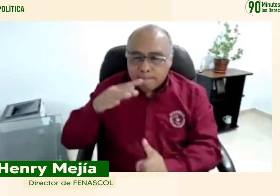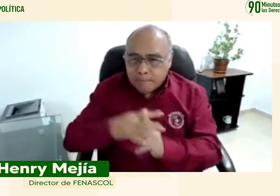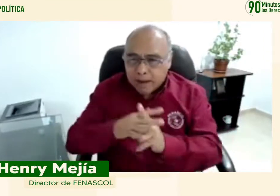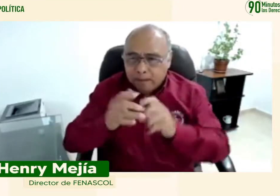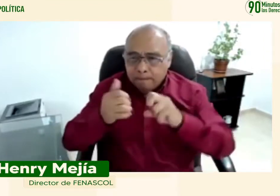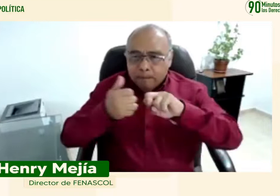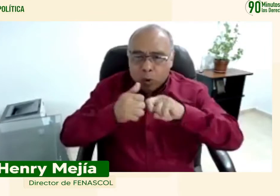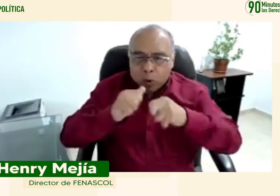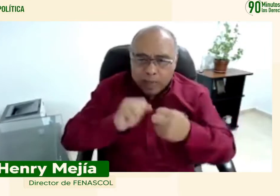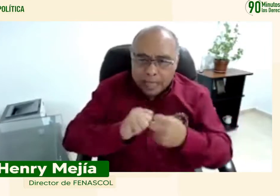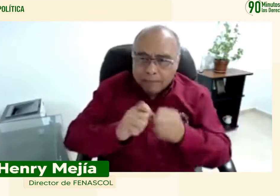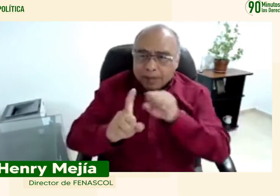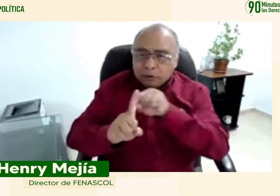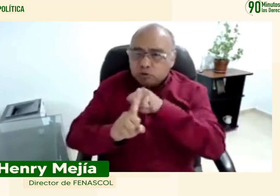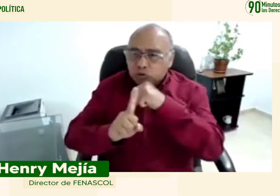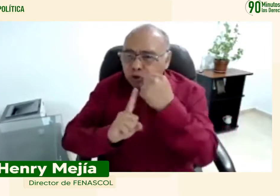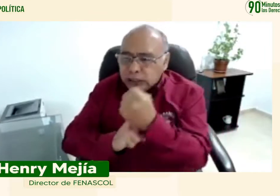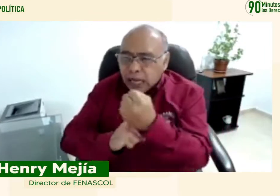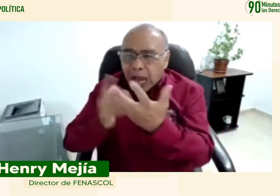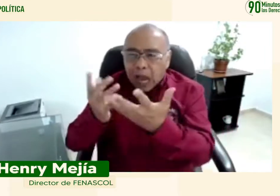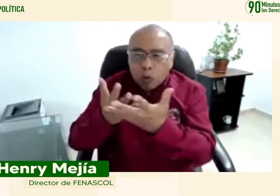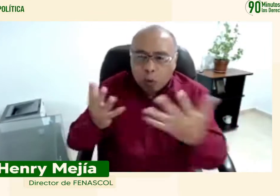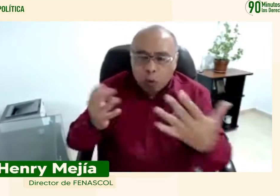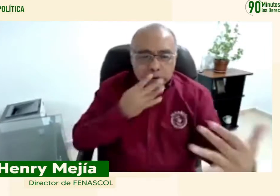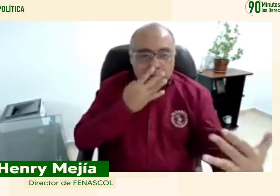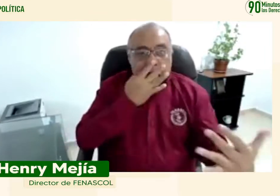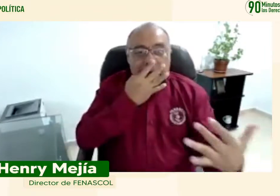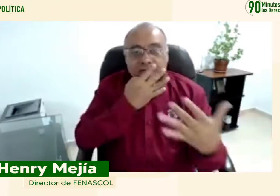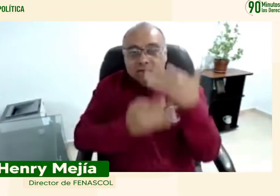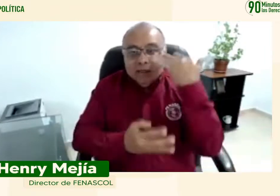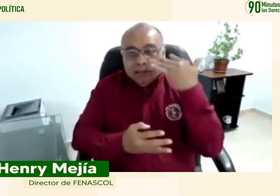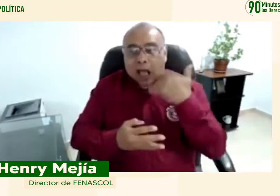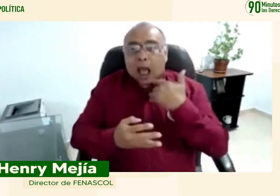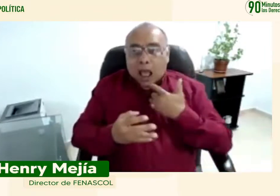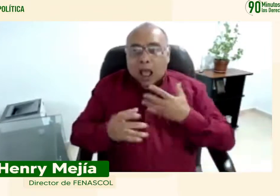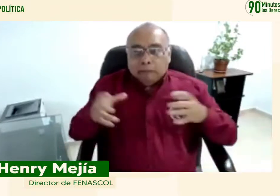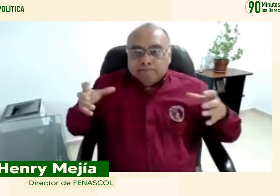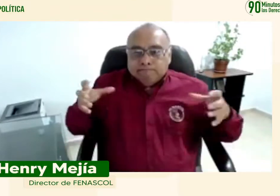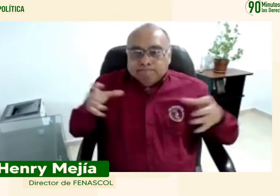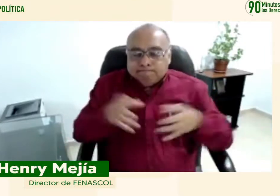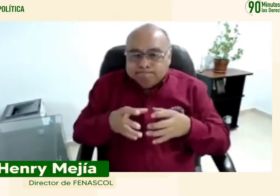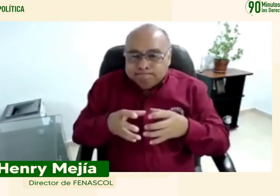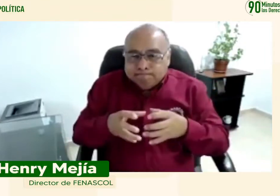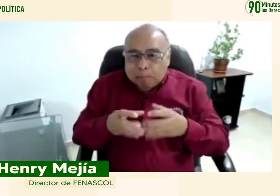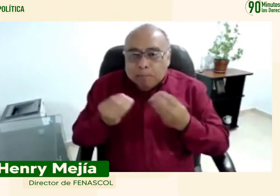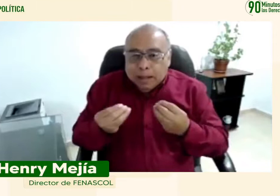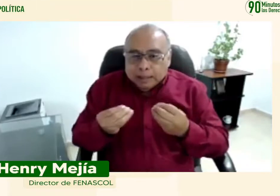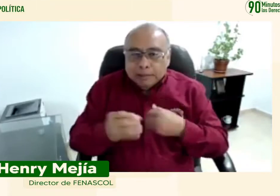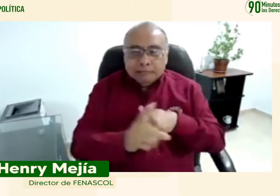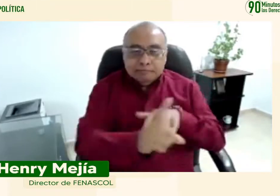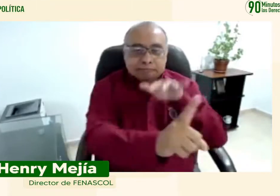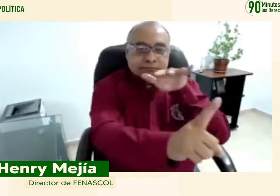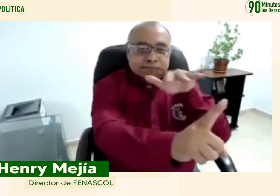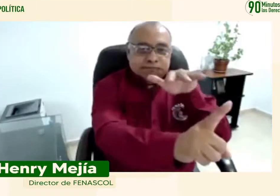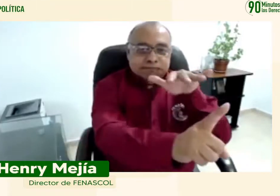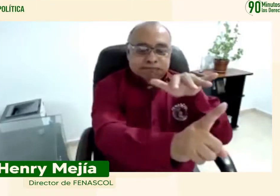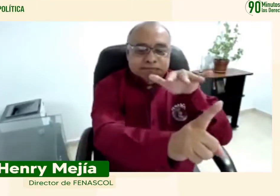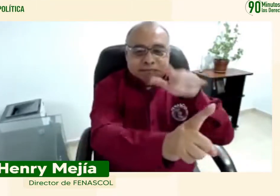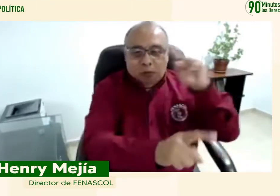entonces a partir de ese objetivo pues también por la solución de la problemática por la demanda que requiere en ese contexto